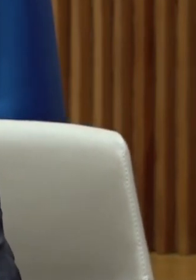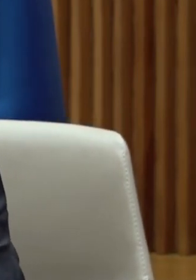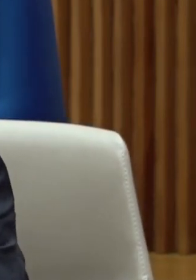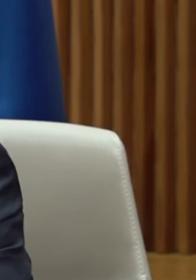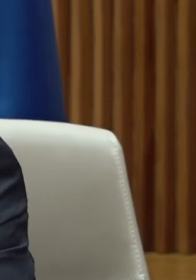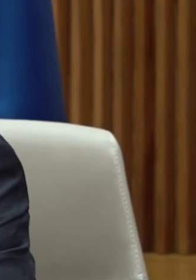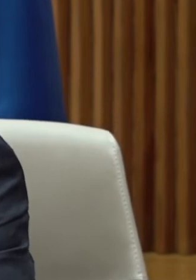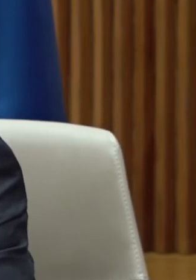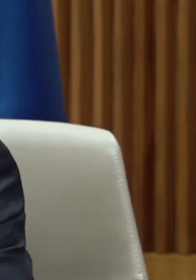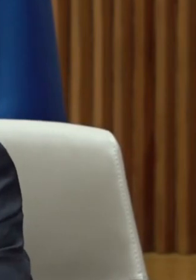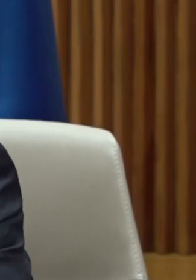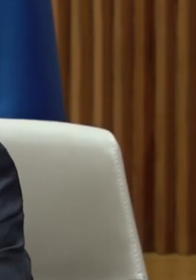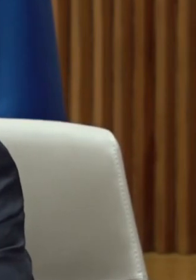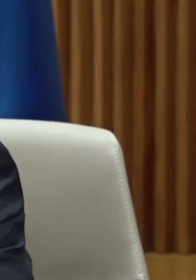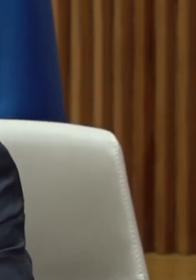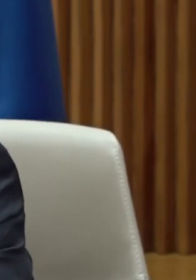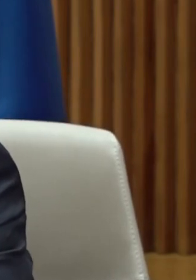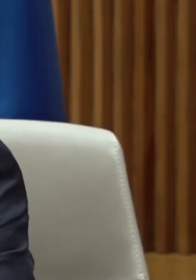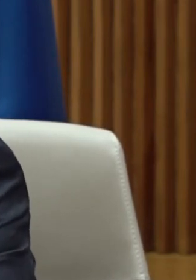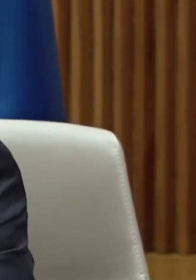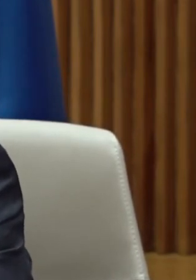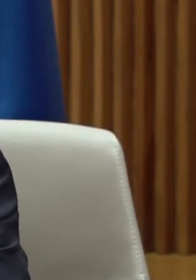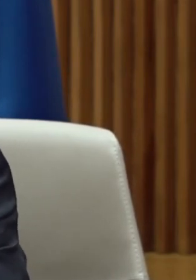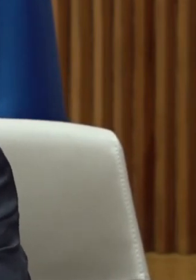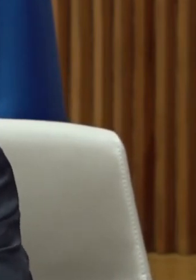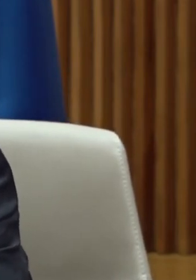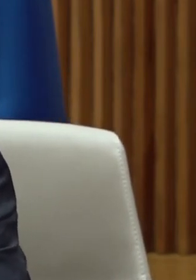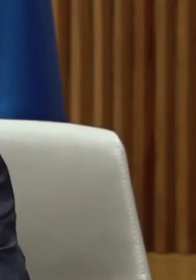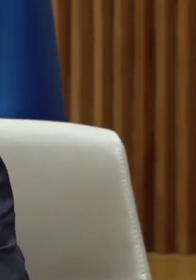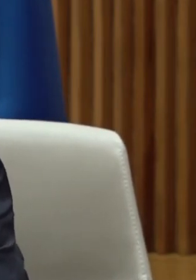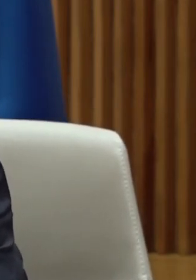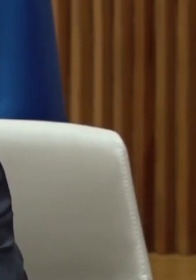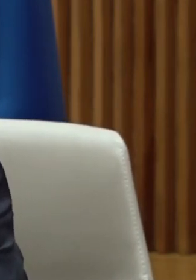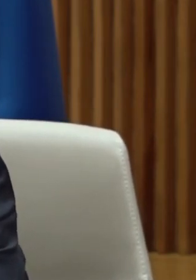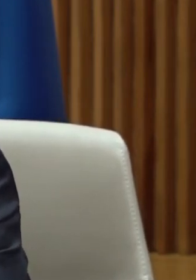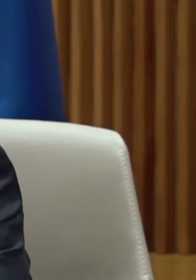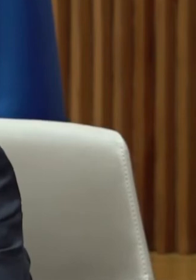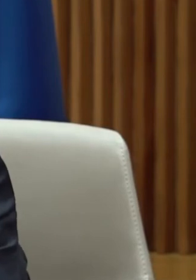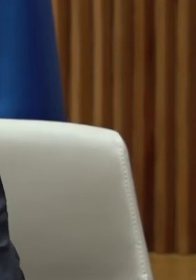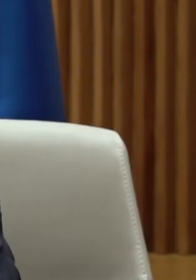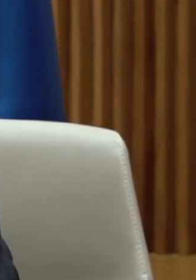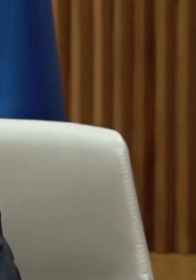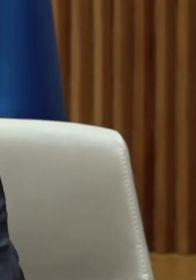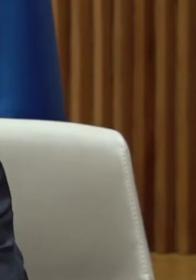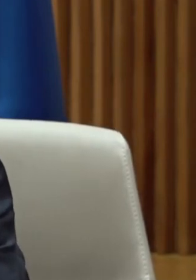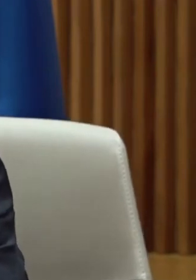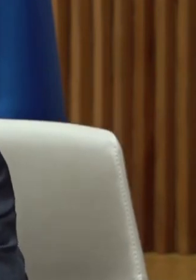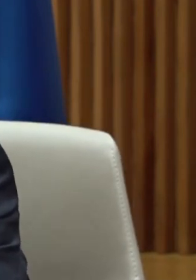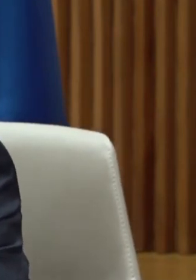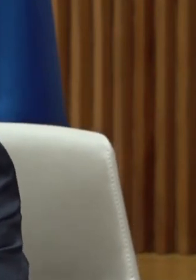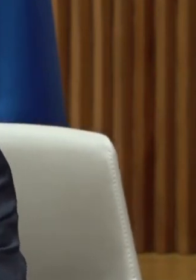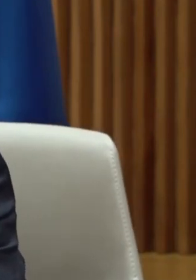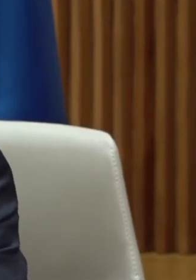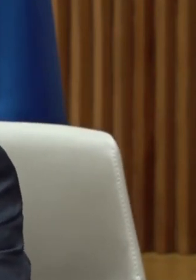Na koncu, da se dotaknem še turizma, ki je prvi utrpel škodo, jo je do zdaj tudi